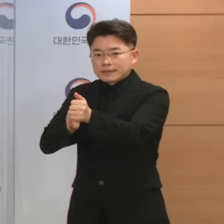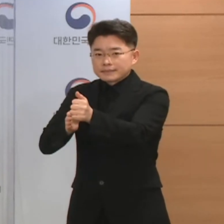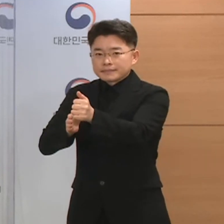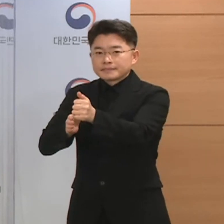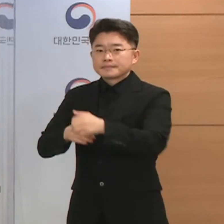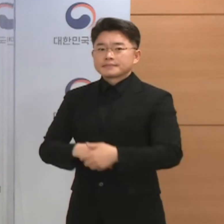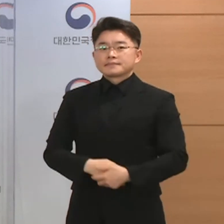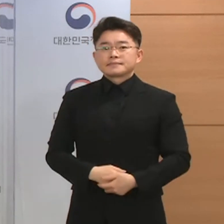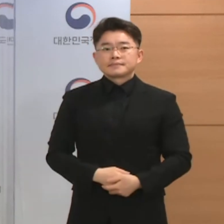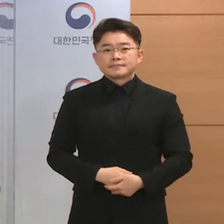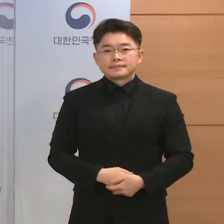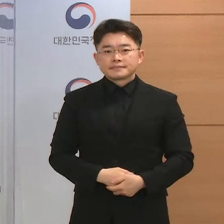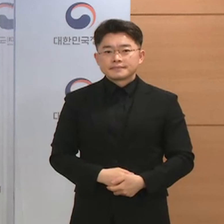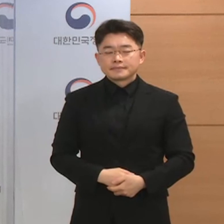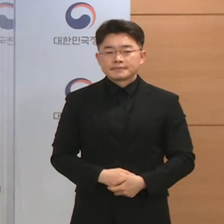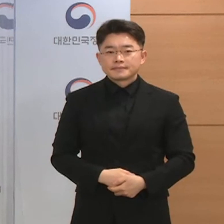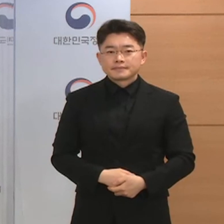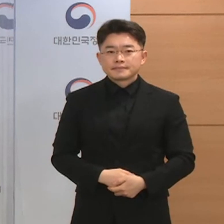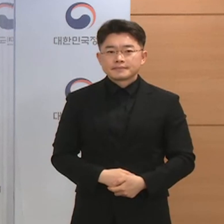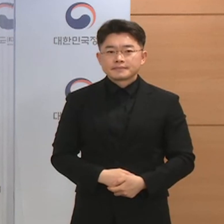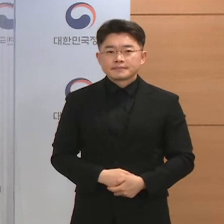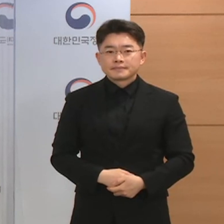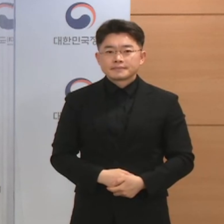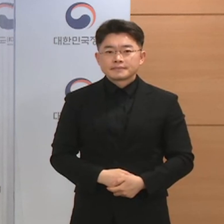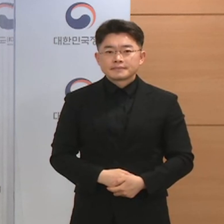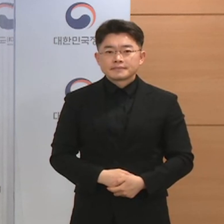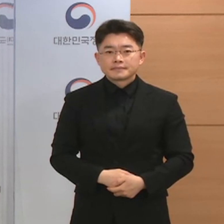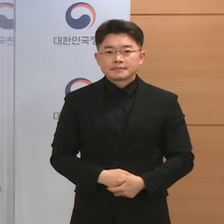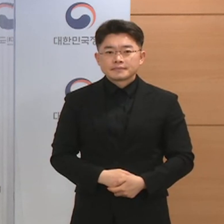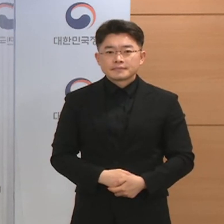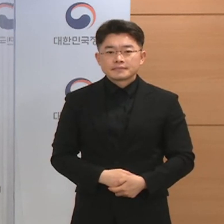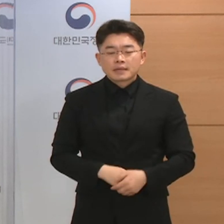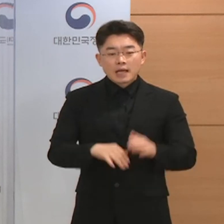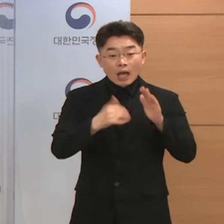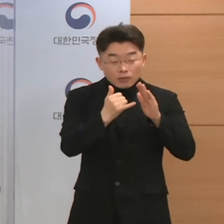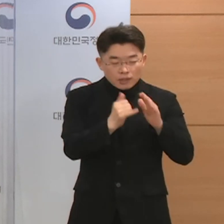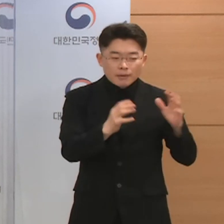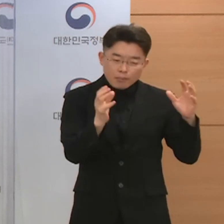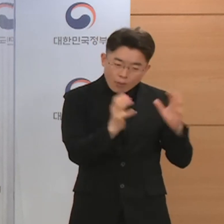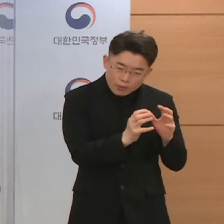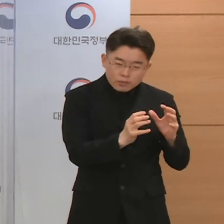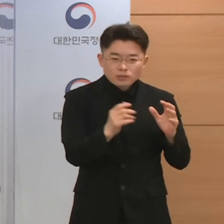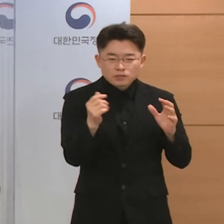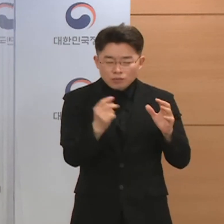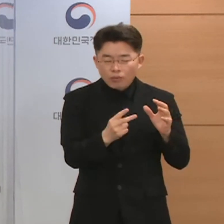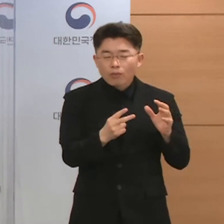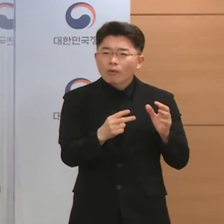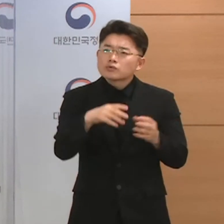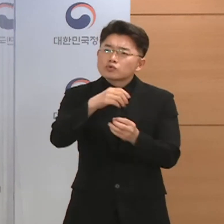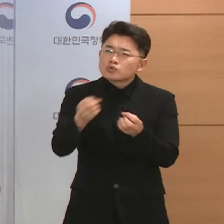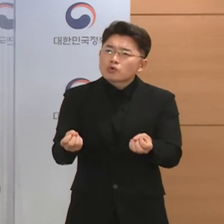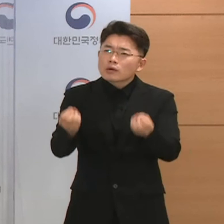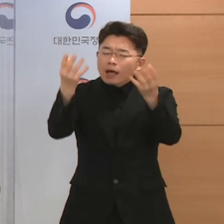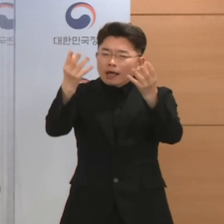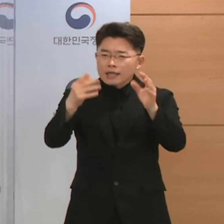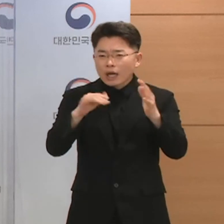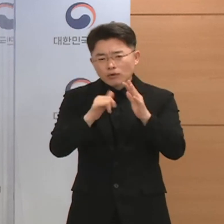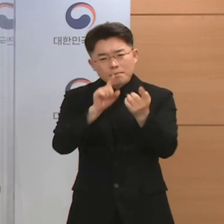계속 하게 될 것입니다. 특히 가족 간의 모임들이 많고 이동이 많은 추석 등을 고려한다